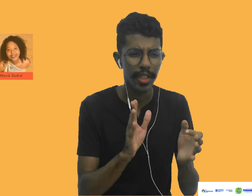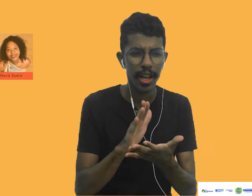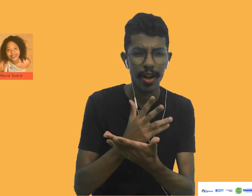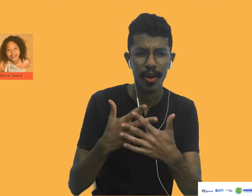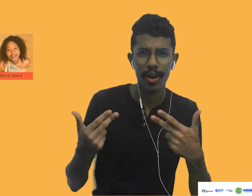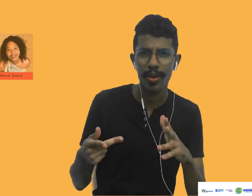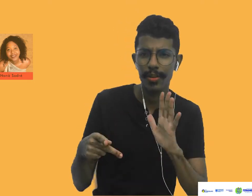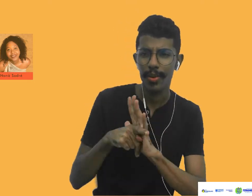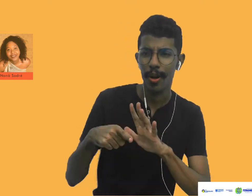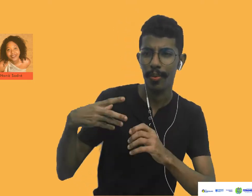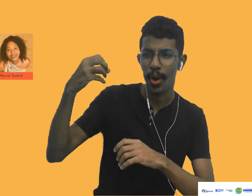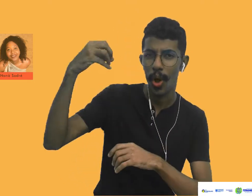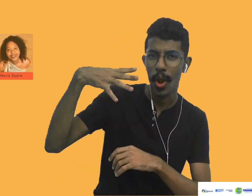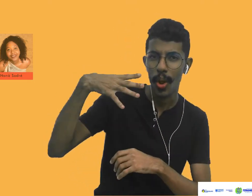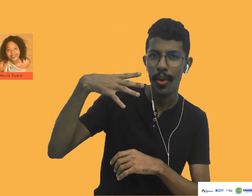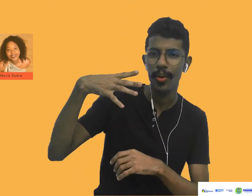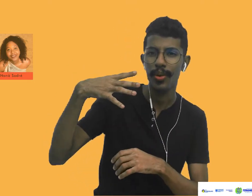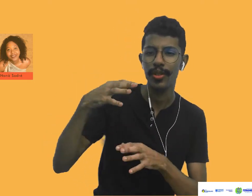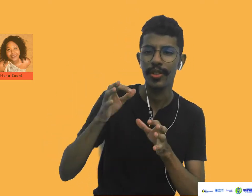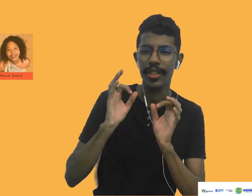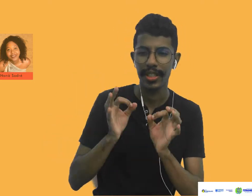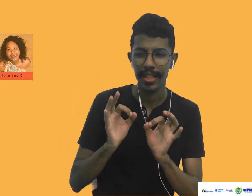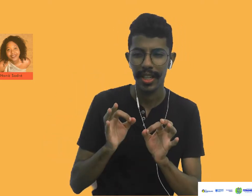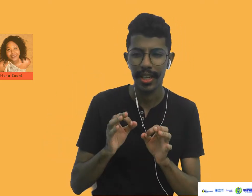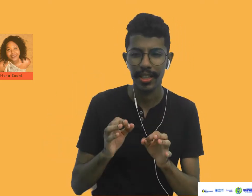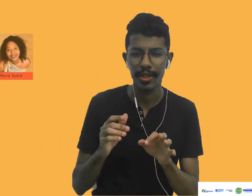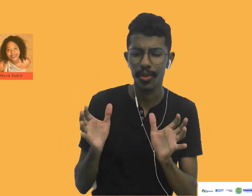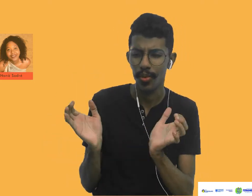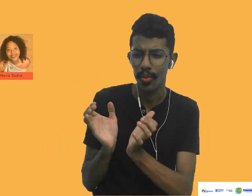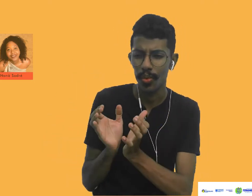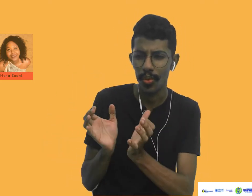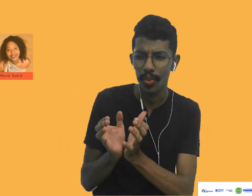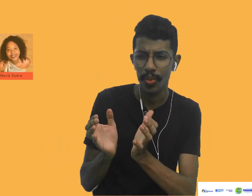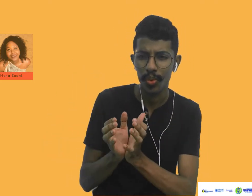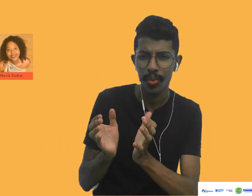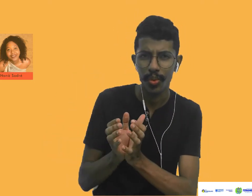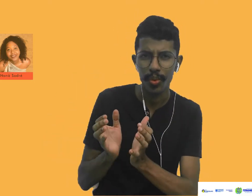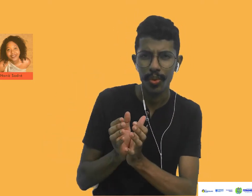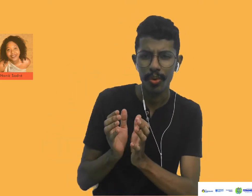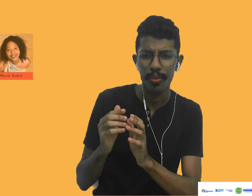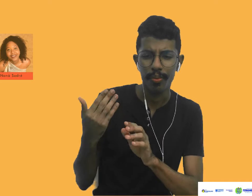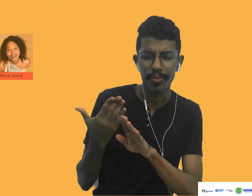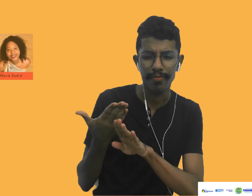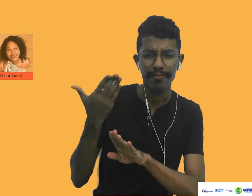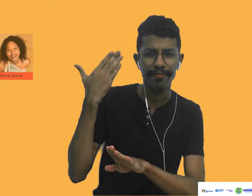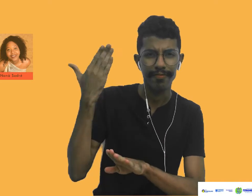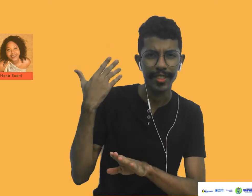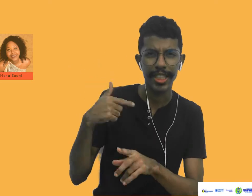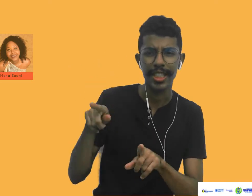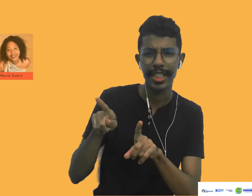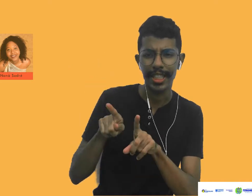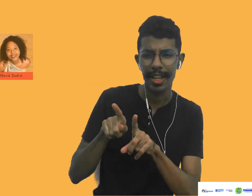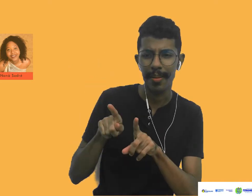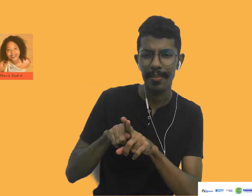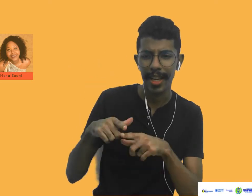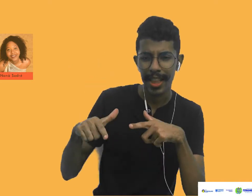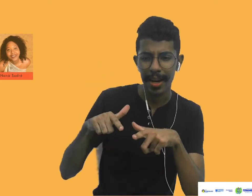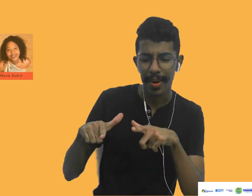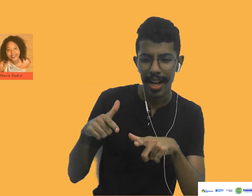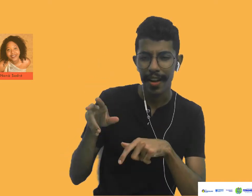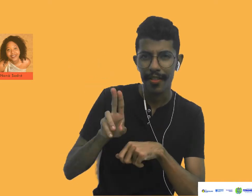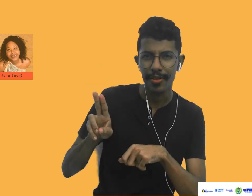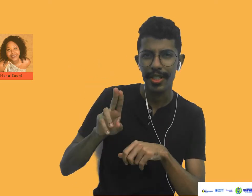com o Heron, com a Andresa Alves, com o Ban, né? Era uma galerinha que naquele tempo também estava mexendo